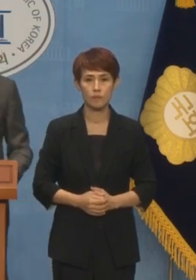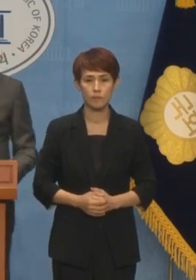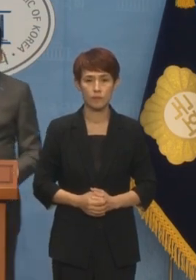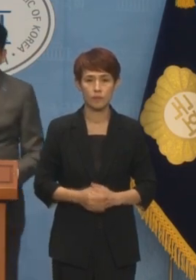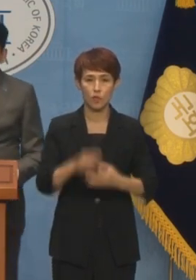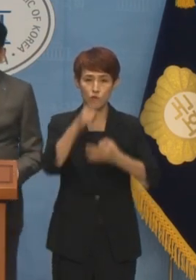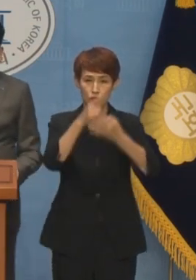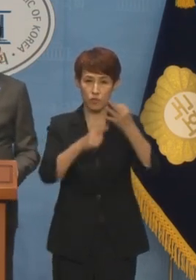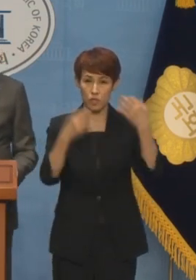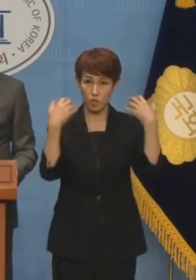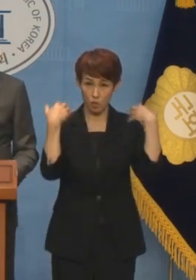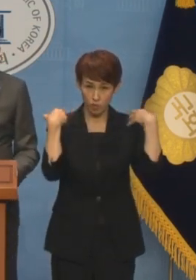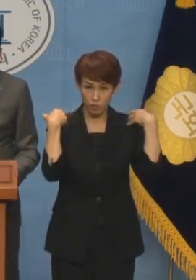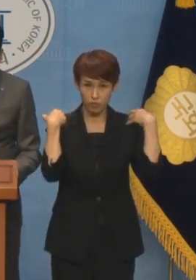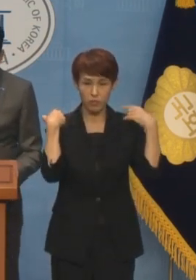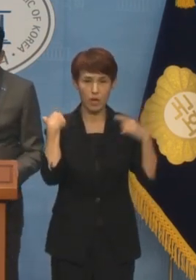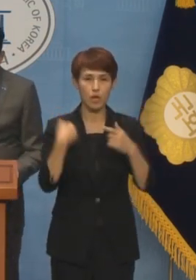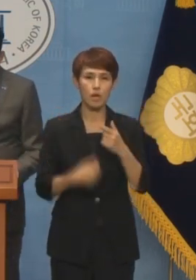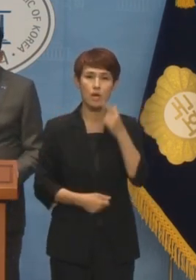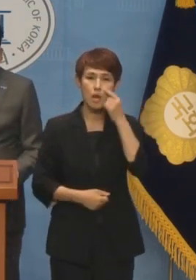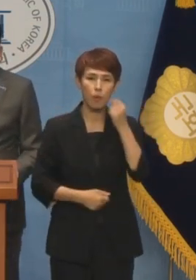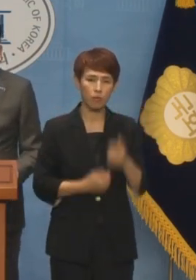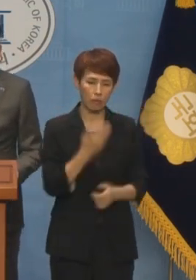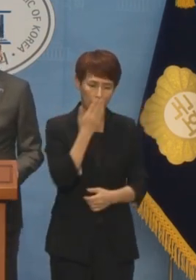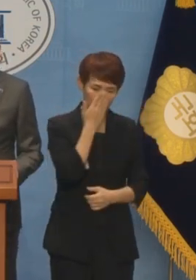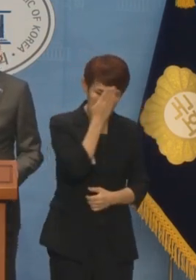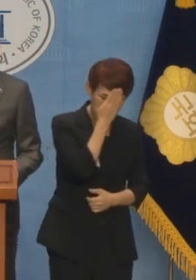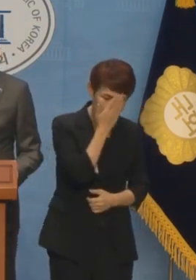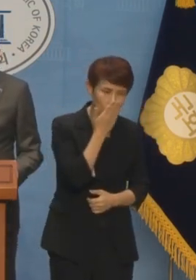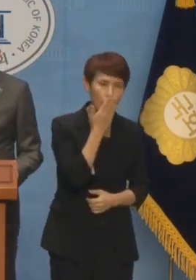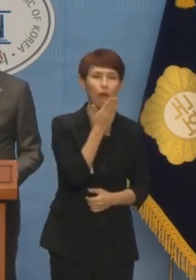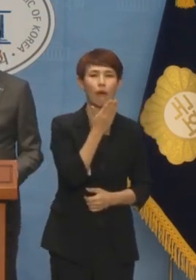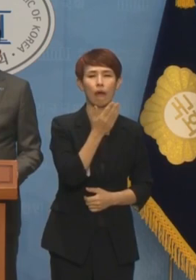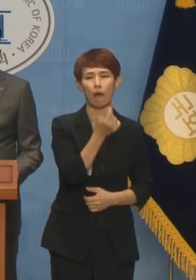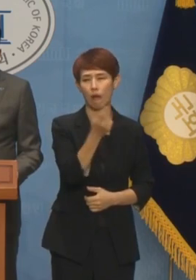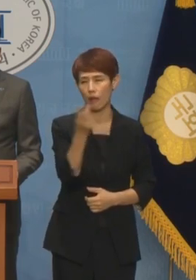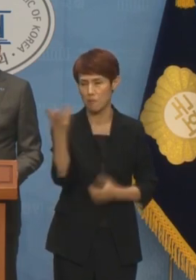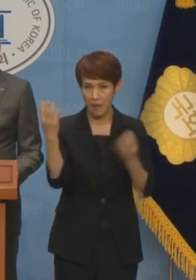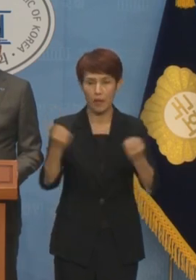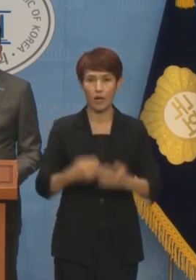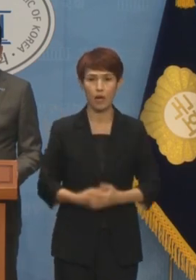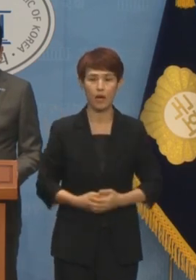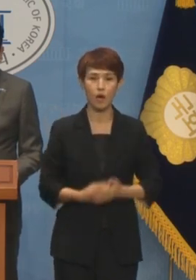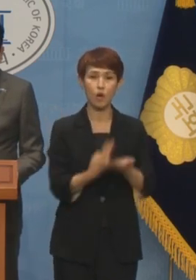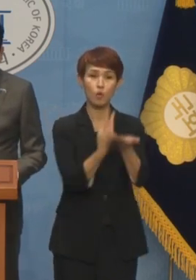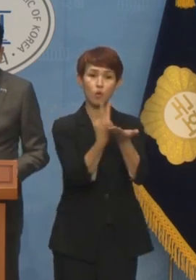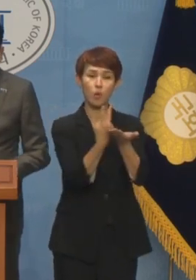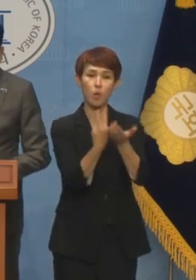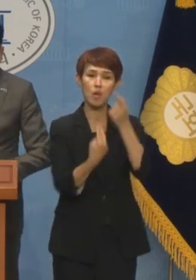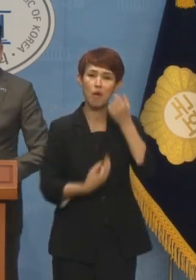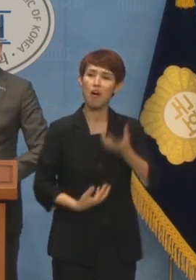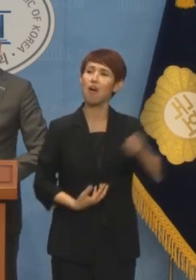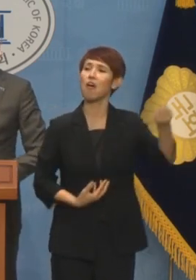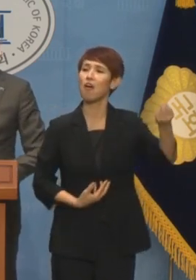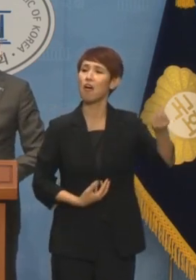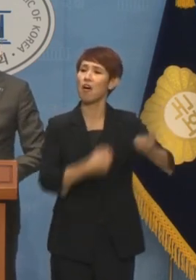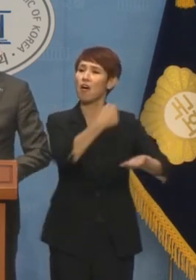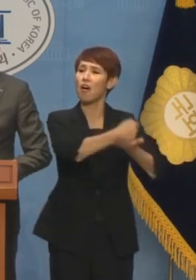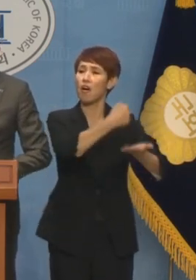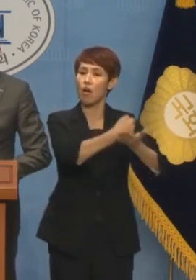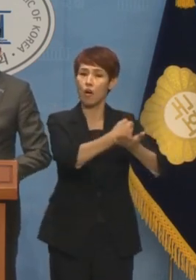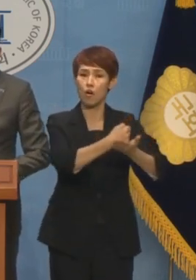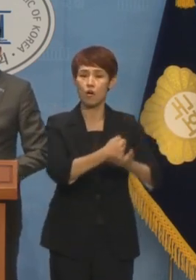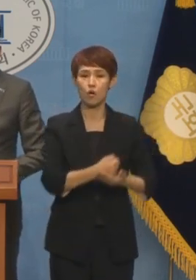윤석열 정부의 대일 굴종 외교 사례는 차고 넘칩니다. 독도를 자기네 땅이라고 우겨도